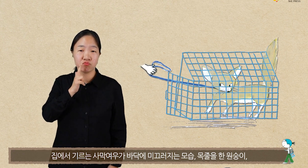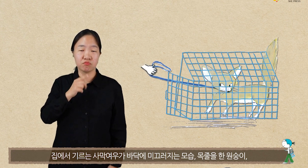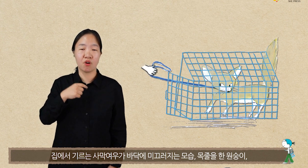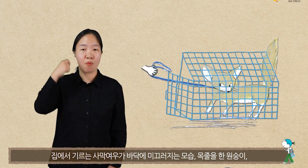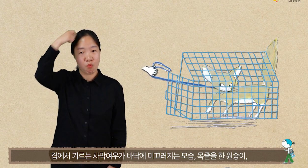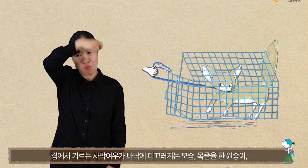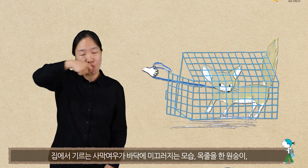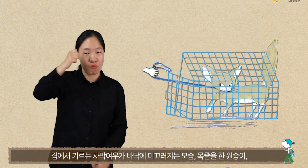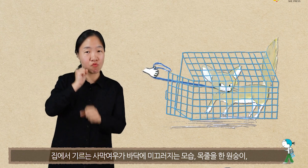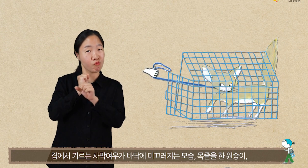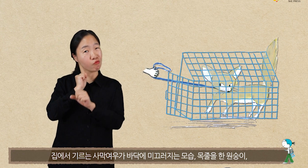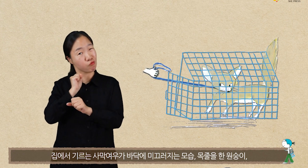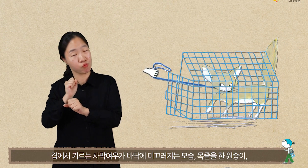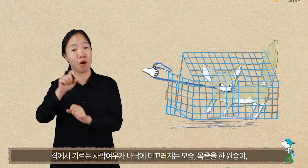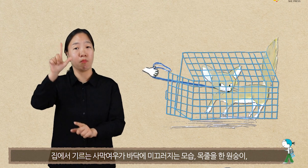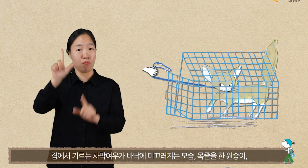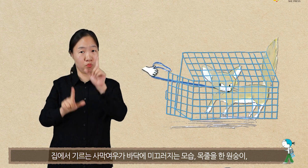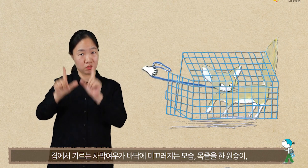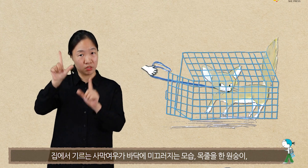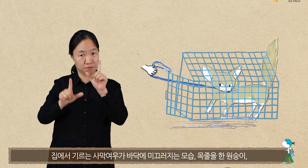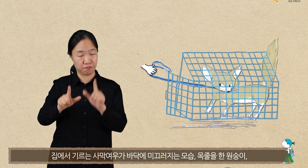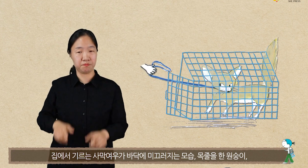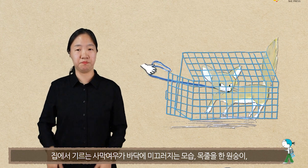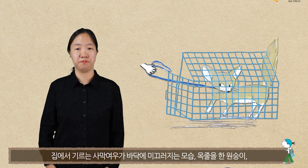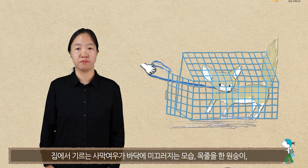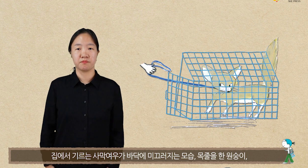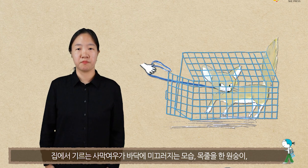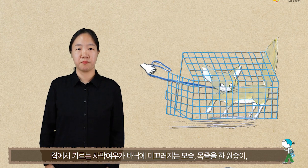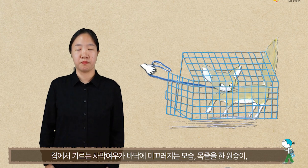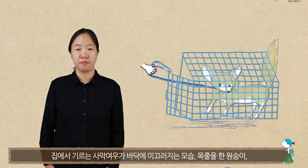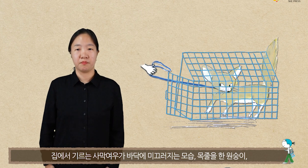목줄을 한 원숭이,